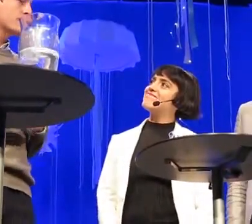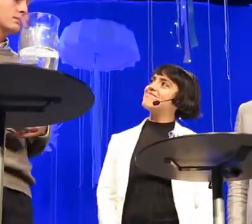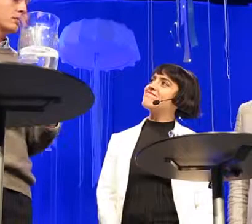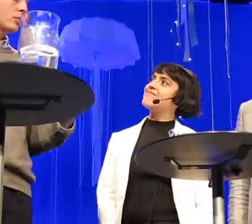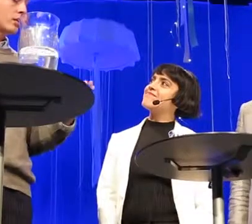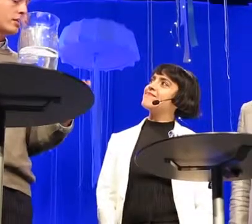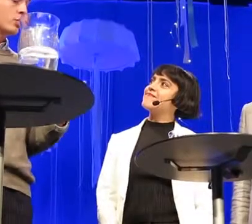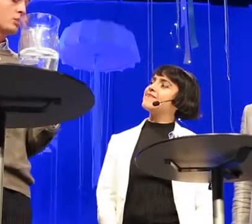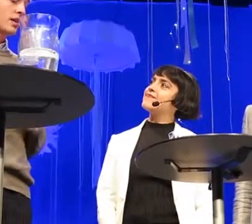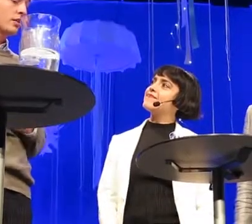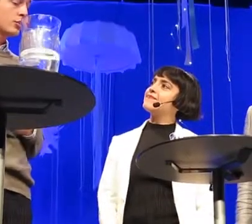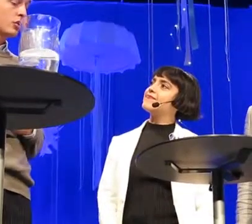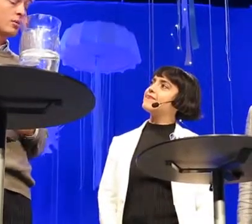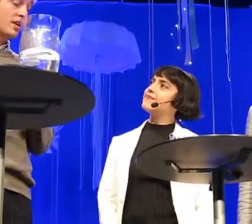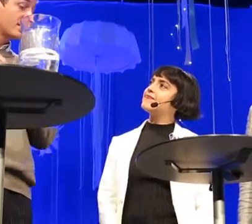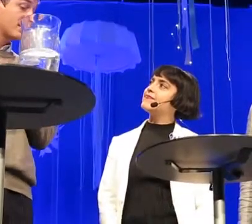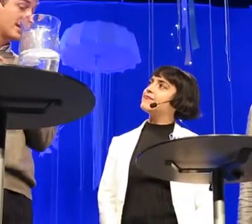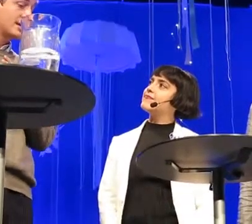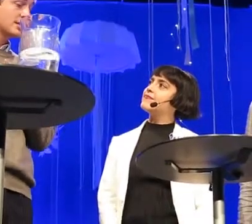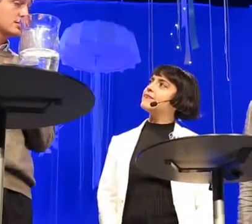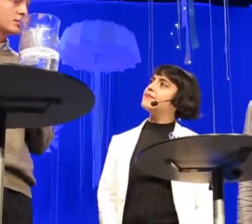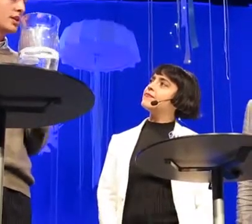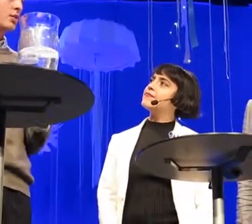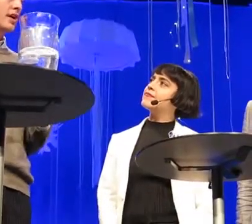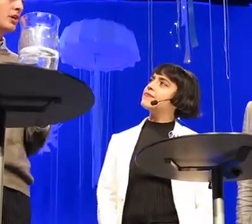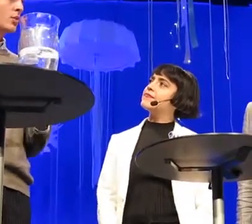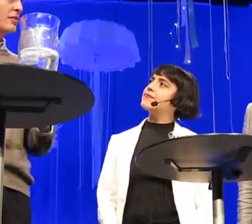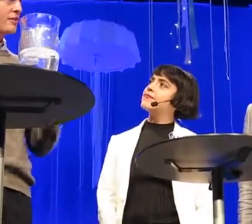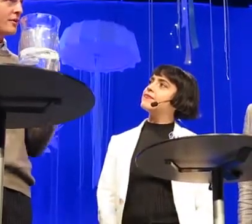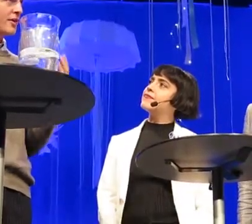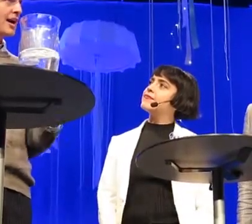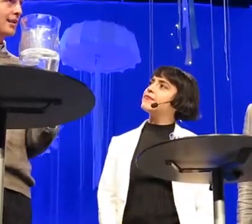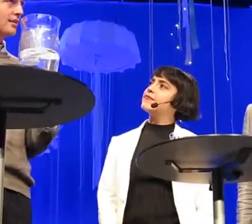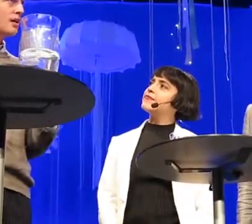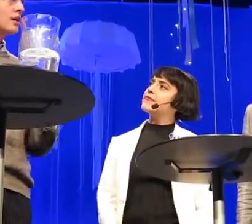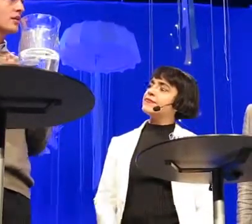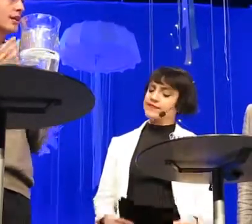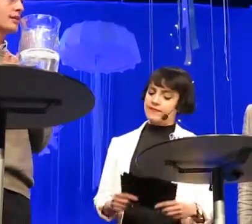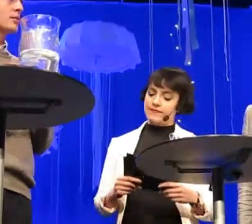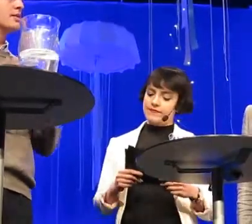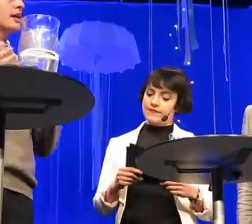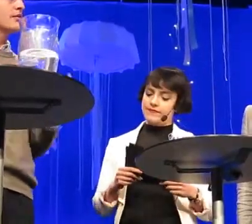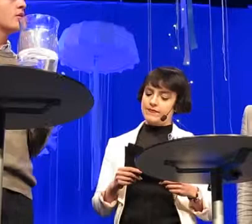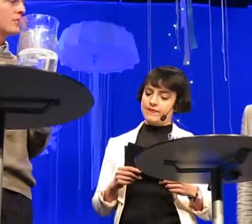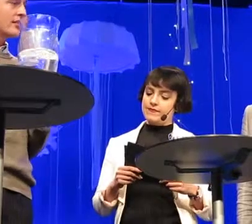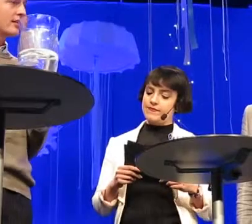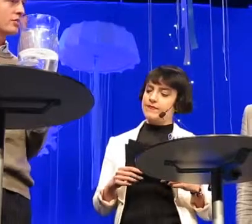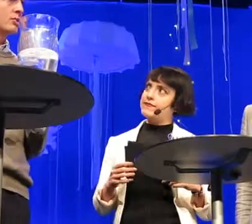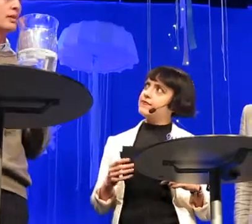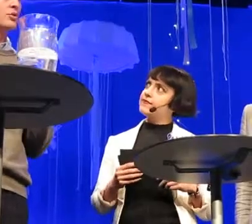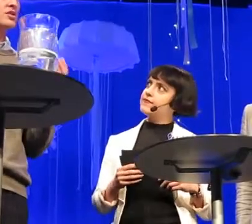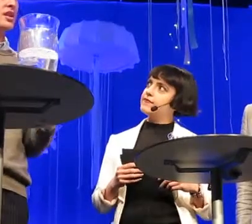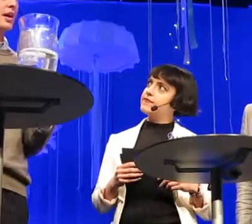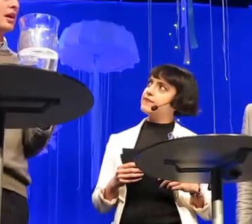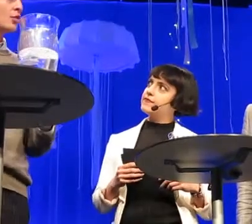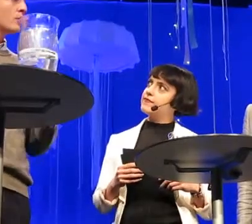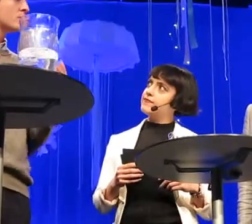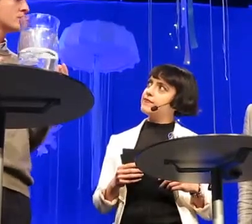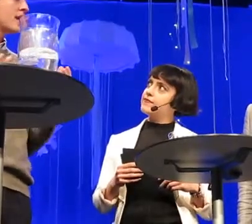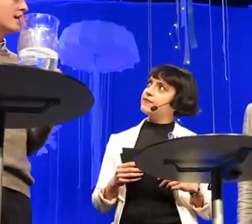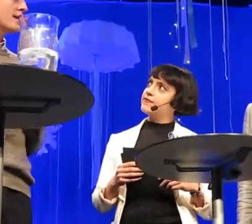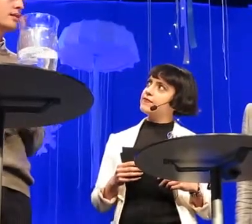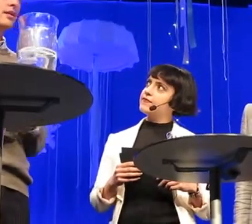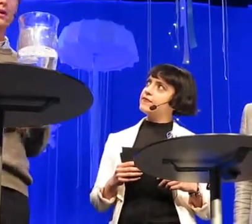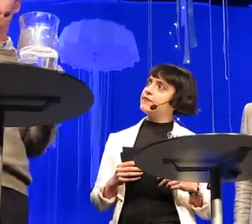form av kvotplikt har vi talat om redan sedan alliansen, och det tror jag är klokt. Men framför allt så är liksom, det vi kommer överens om, det måste gälla,